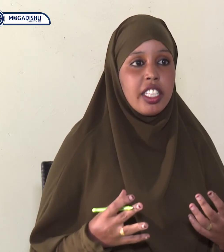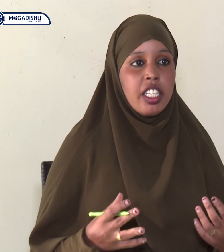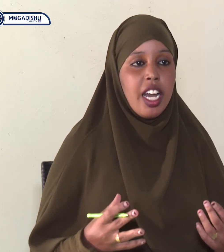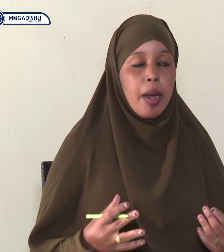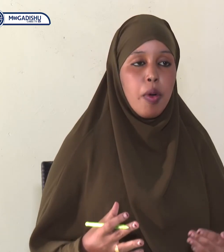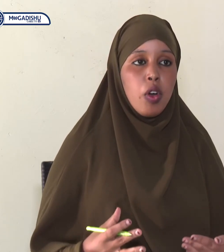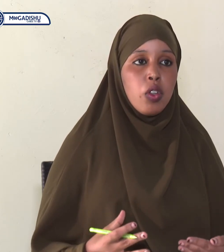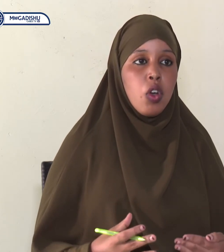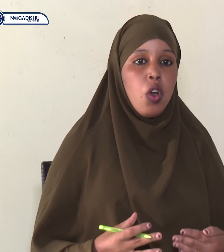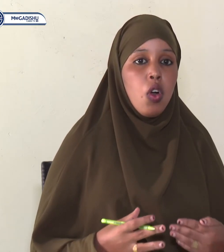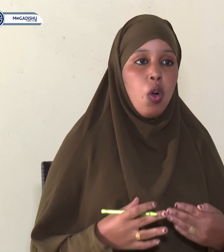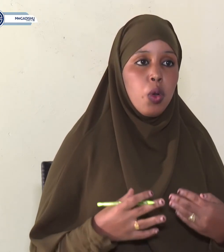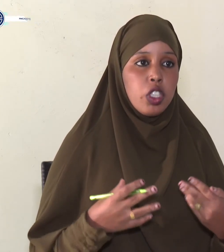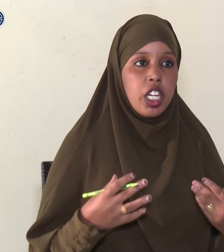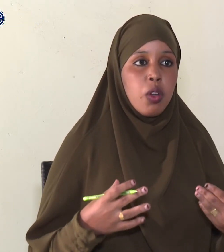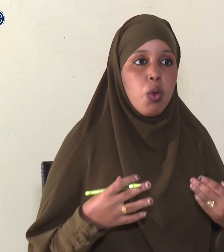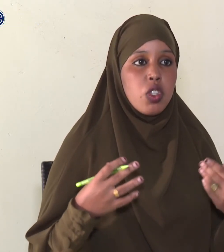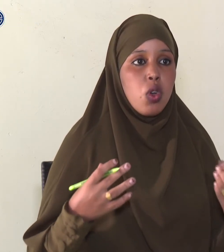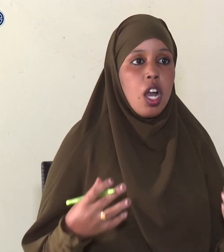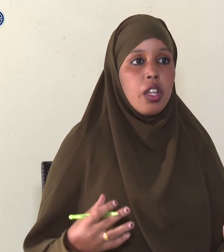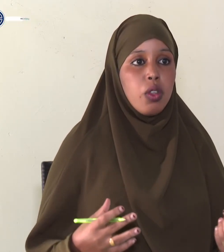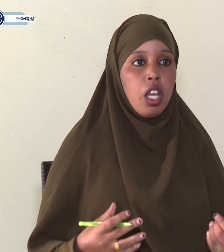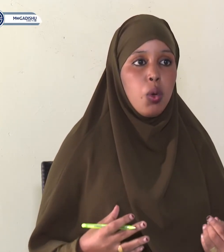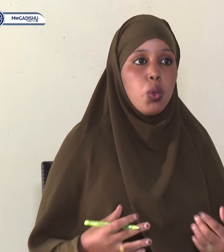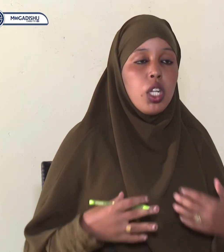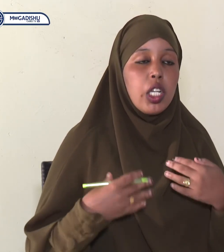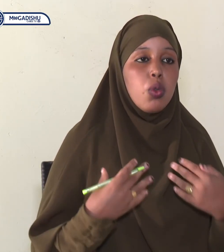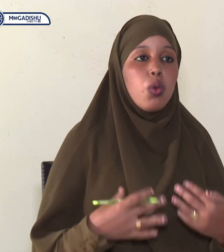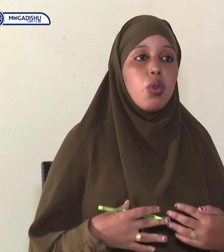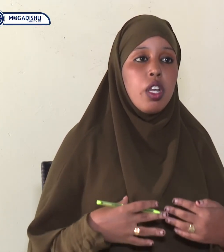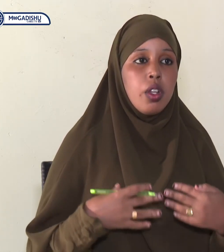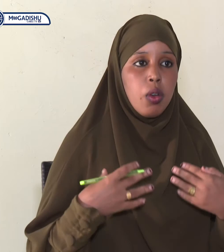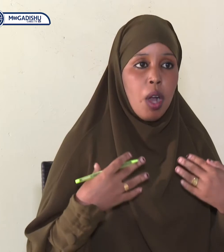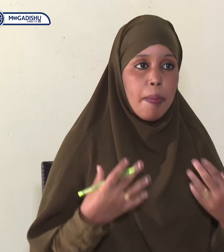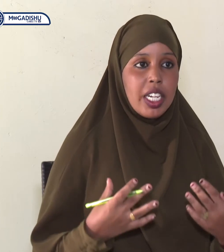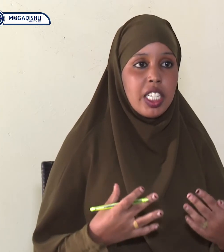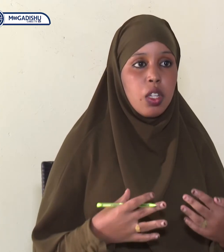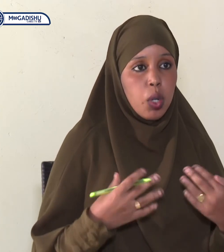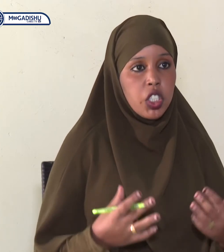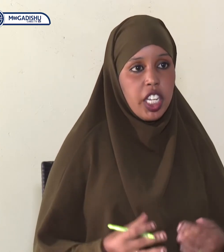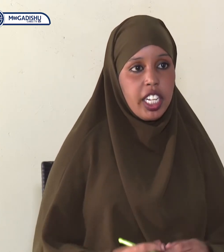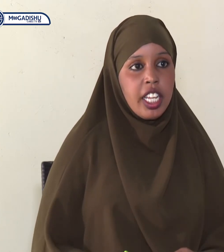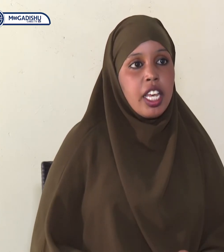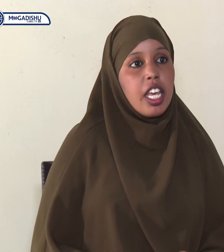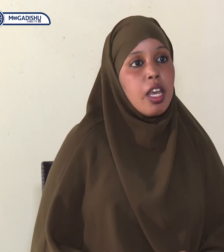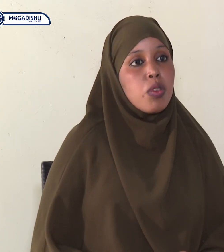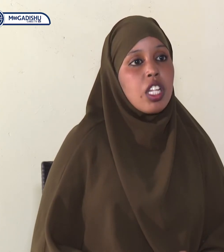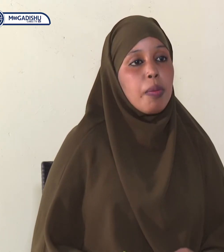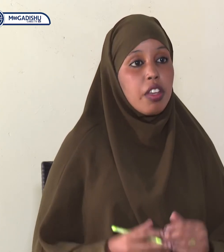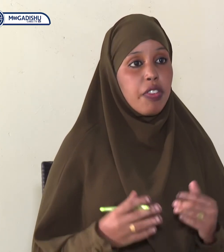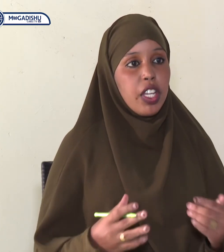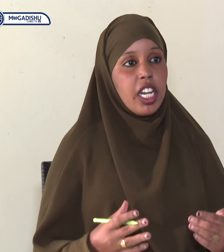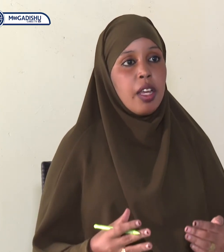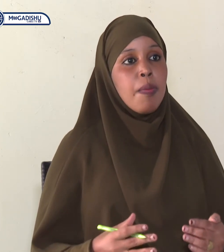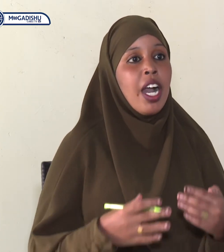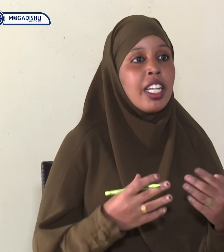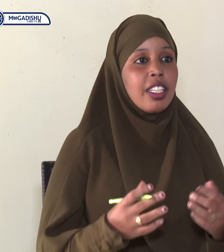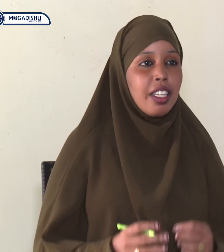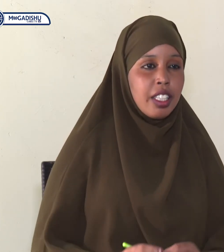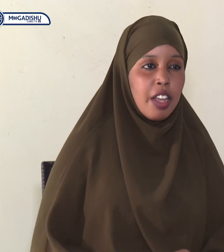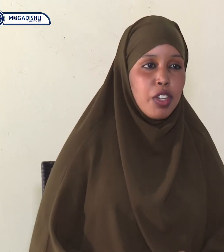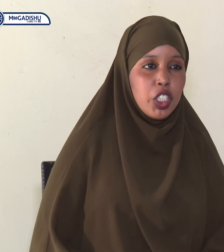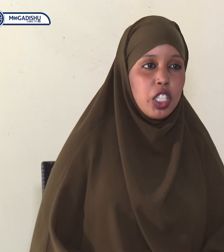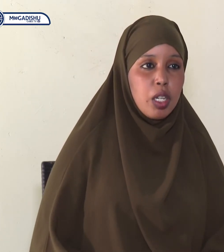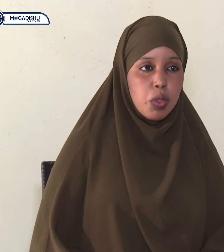saartaan arday caboon oo curdina kuwaasoo aad ugu dhagan nulugu waxbarashada una jecel mustaqbal ifayara leh